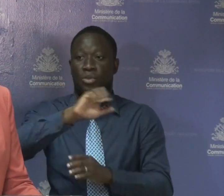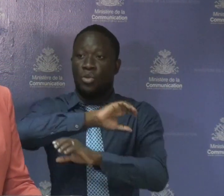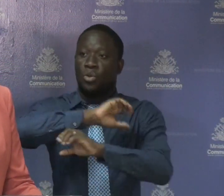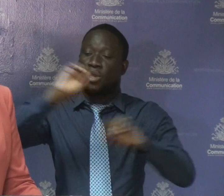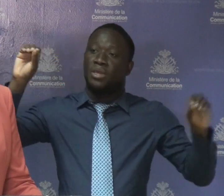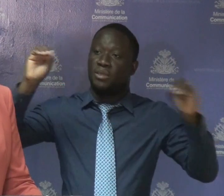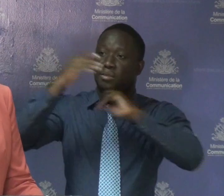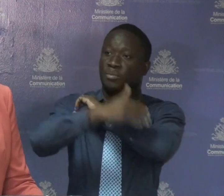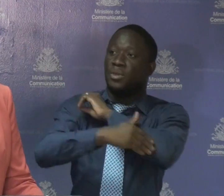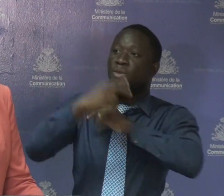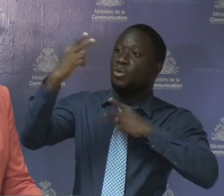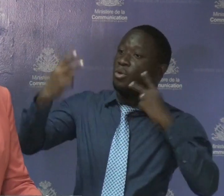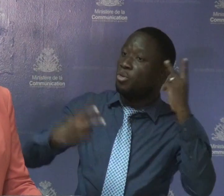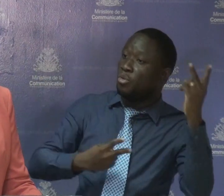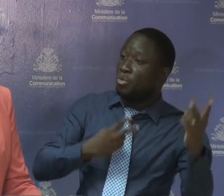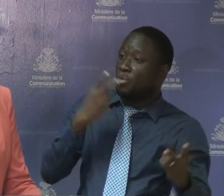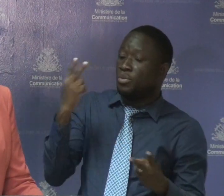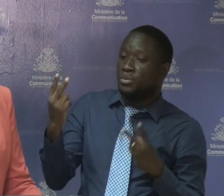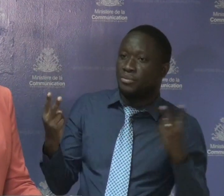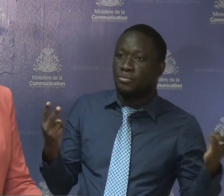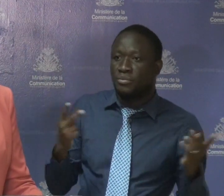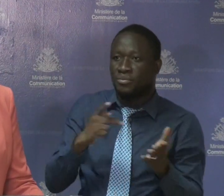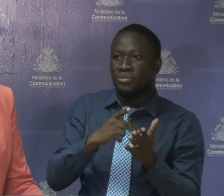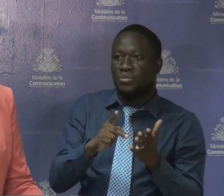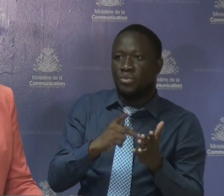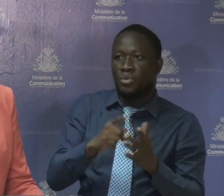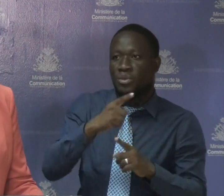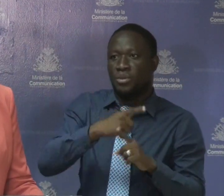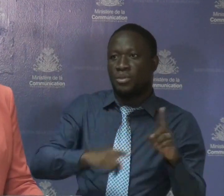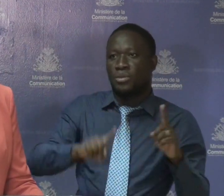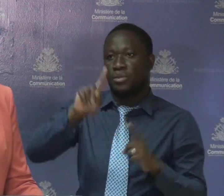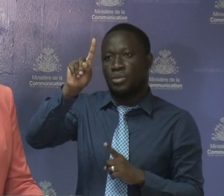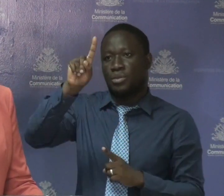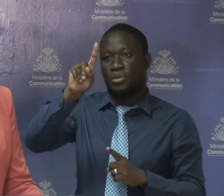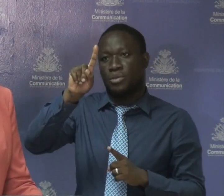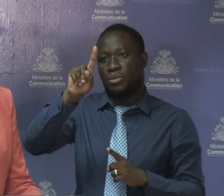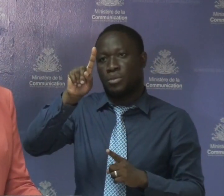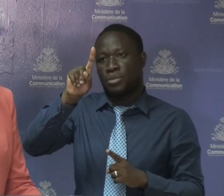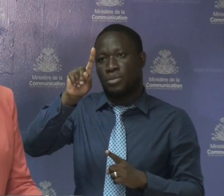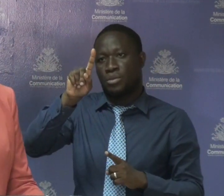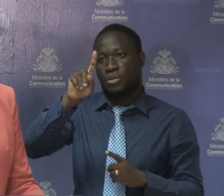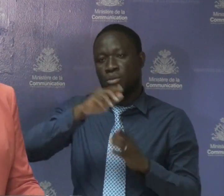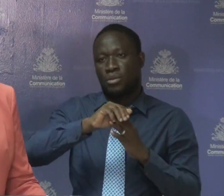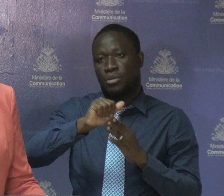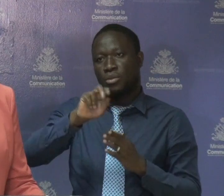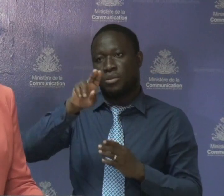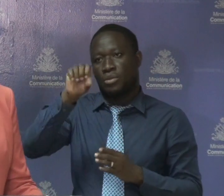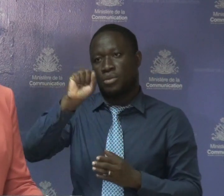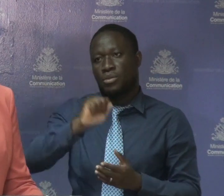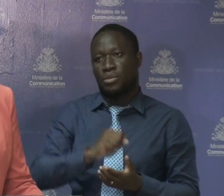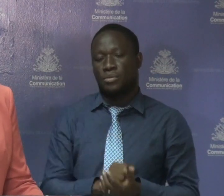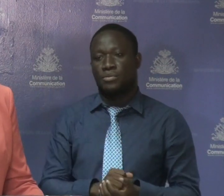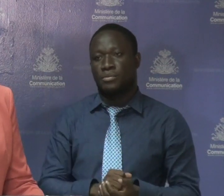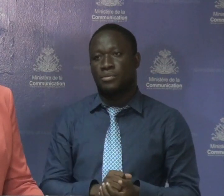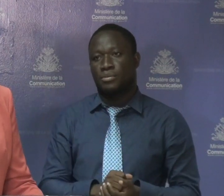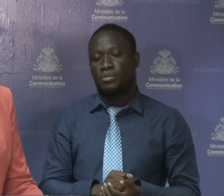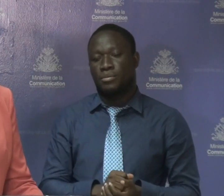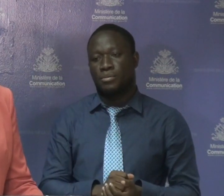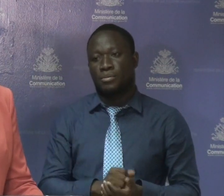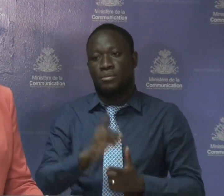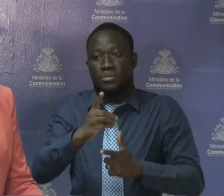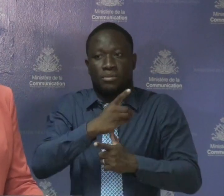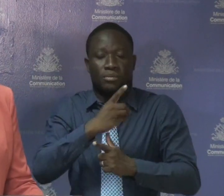aucun site qui fait partie du patrimoine pour payer moins qu'un dollar américain. Que ce soit local, que ce soit international.